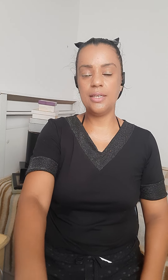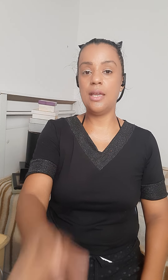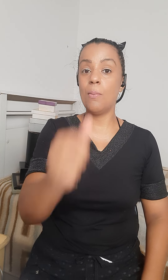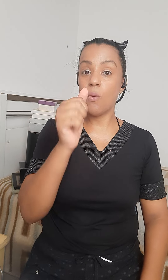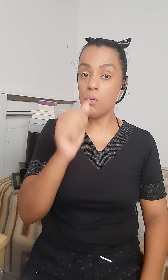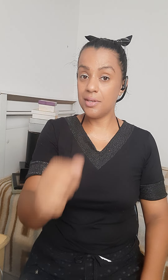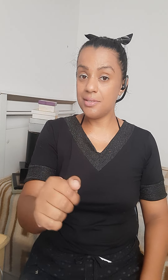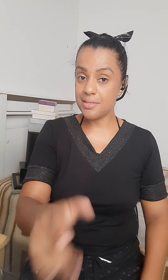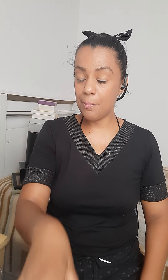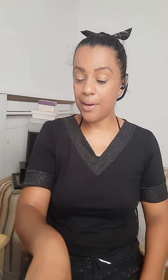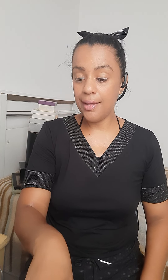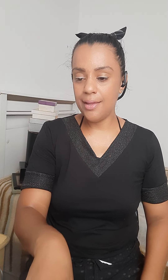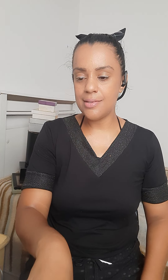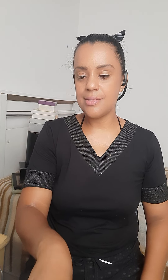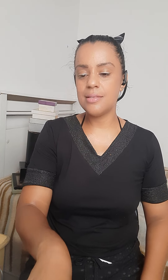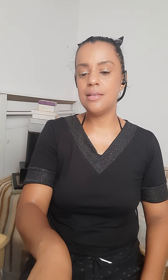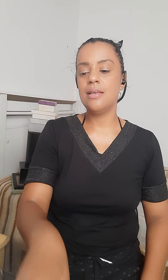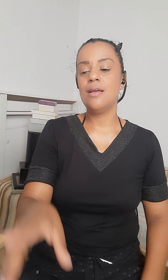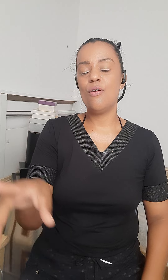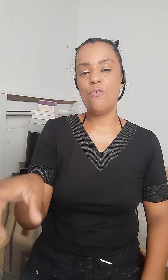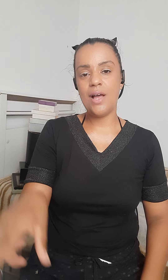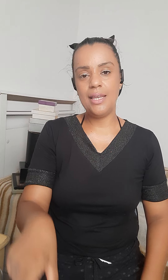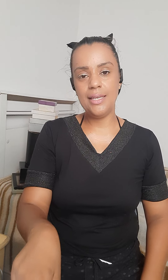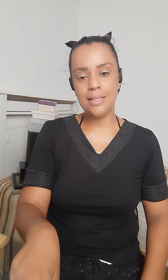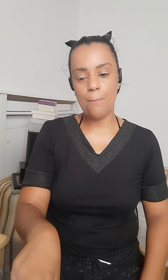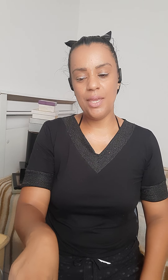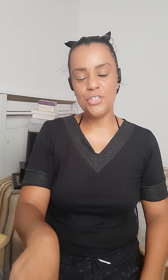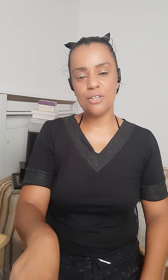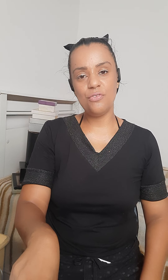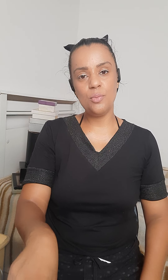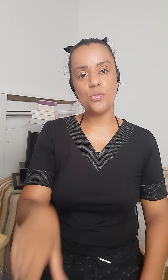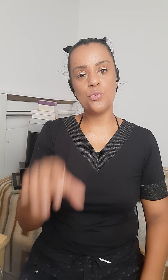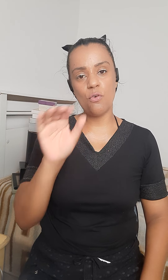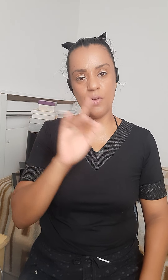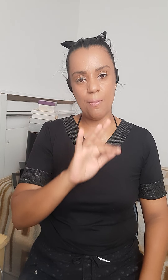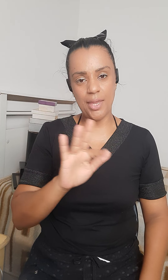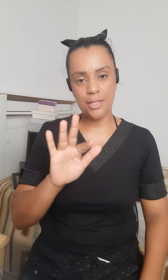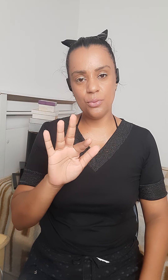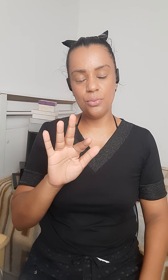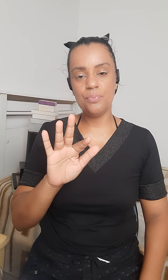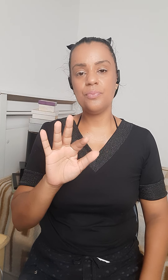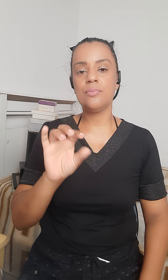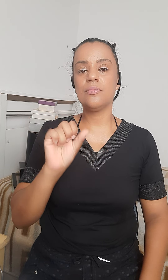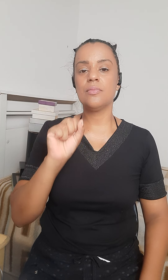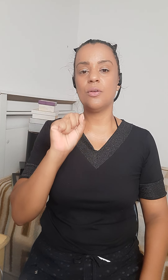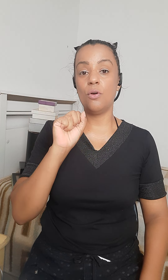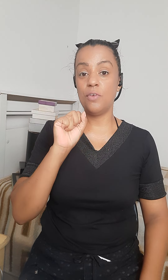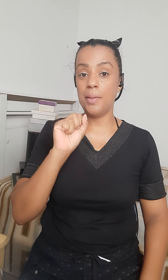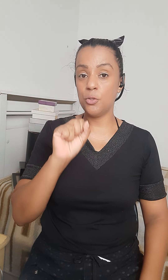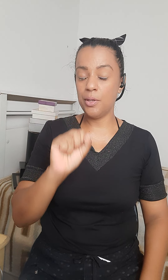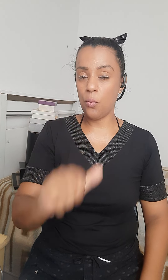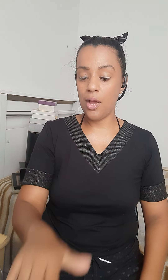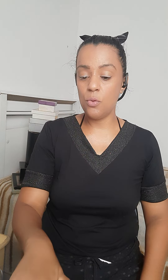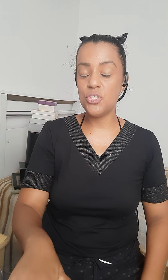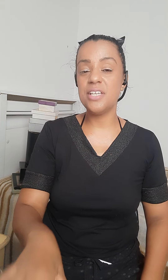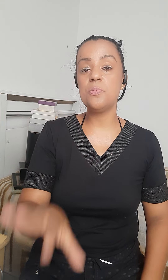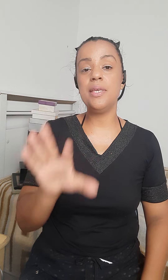é uma conquista para eles. Falei também, já vimos o alfabeto manual, já expliquei em